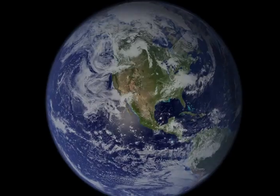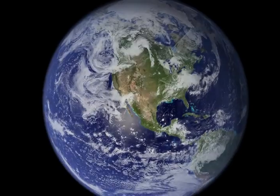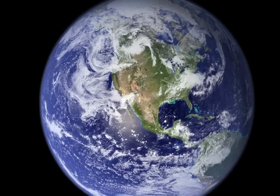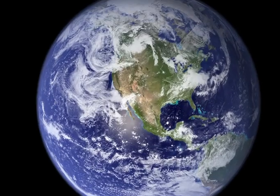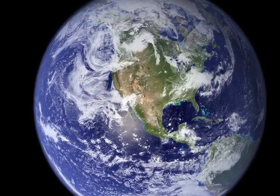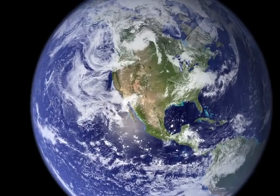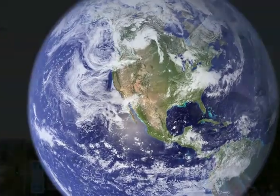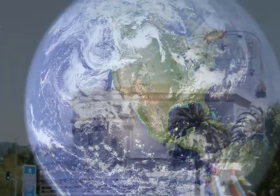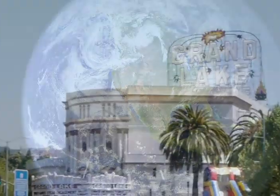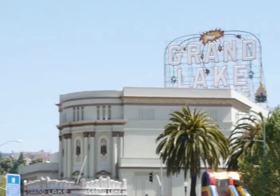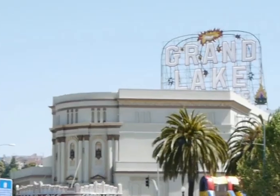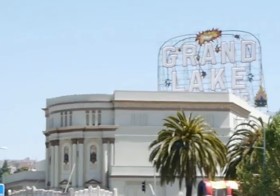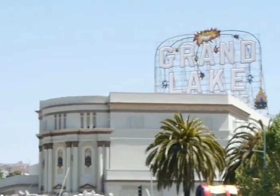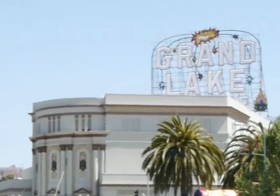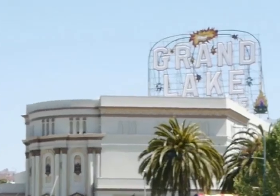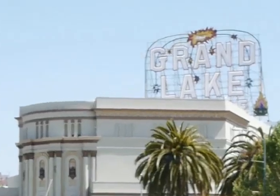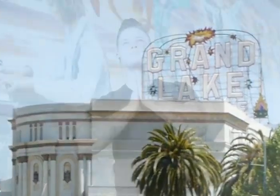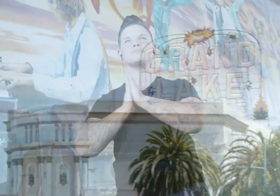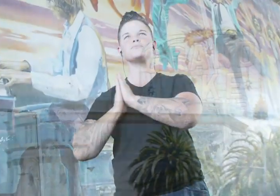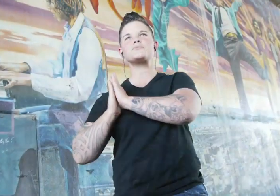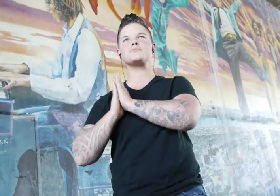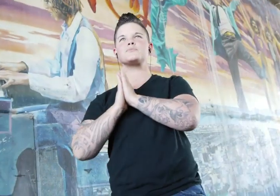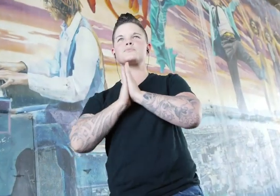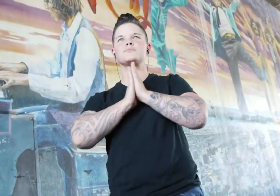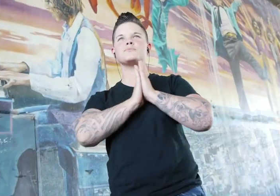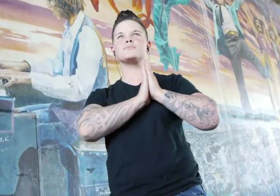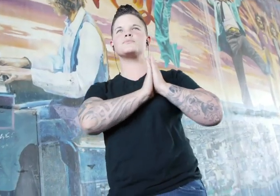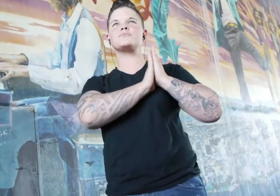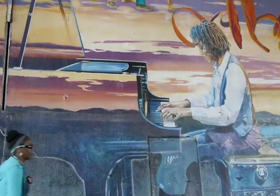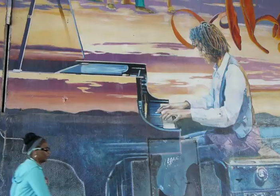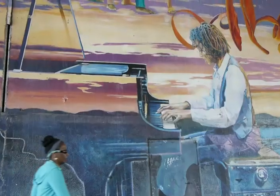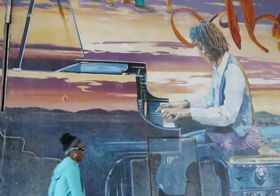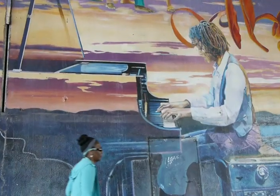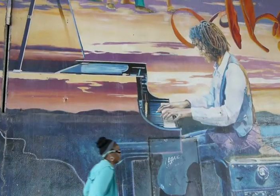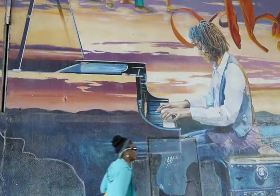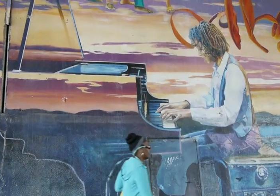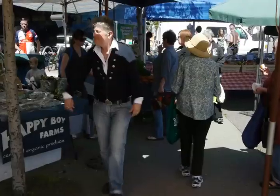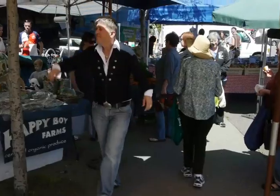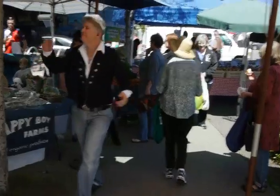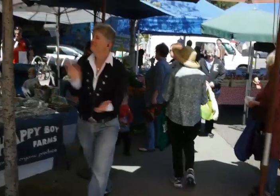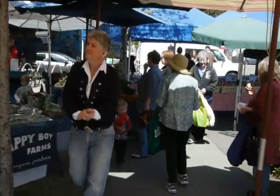我哋都一直等待唯一彼此嘅对方。我感觉得到你，你感觉得到